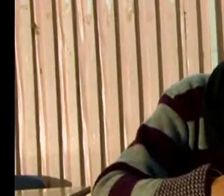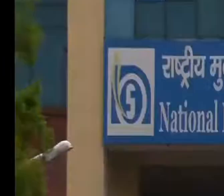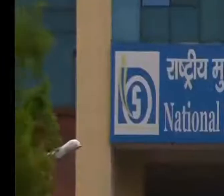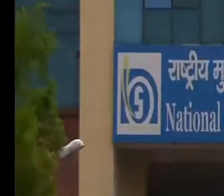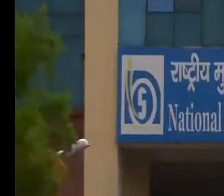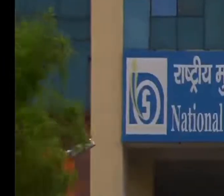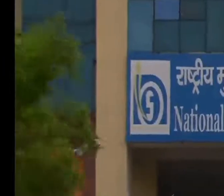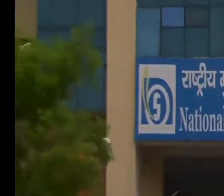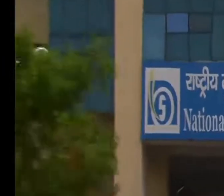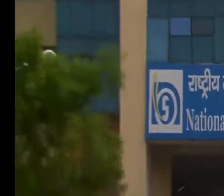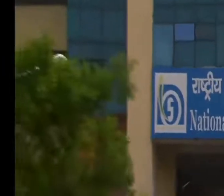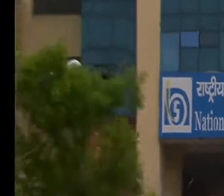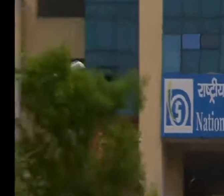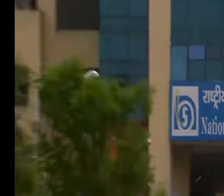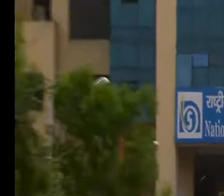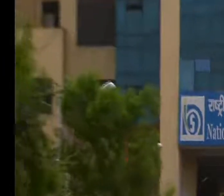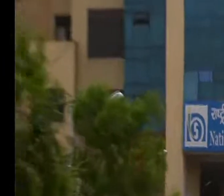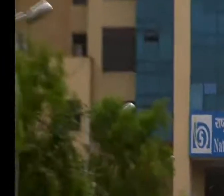विद्यालय जो मुक्त हो।